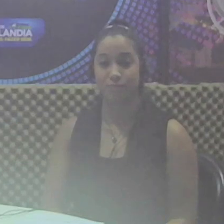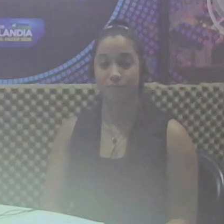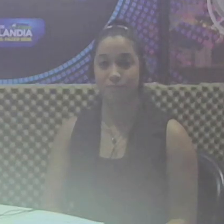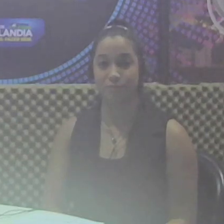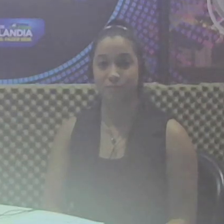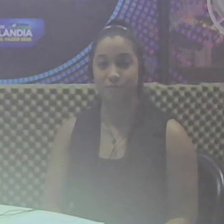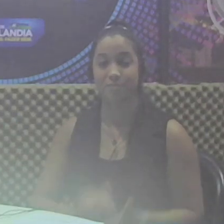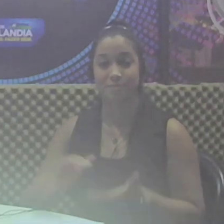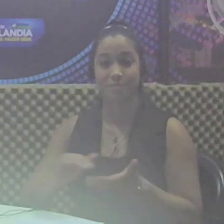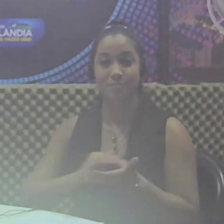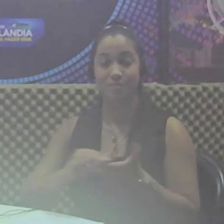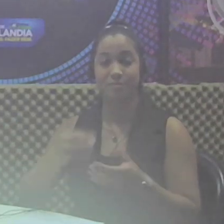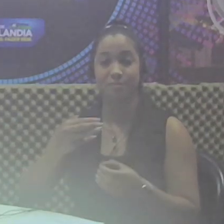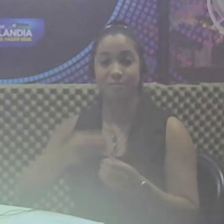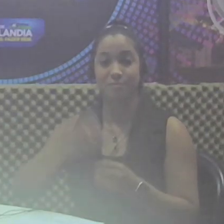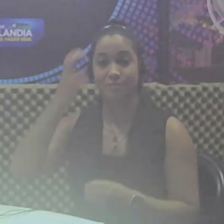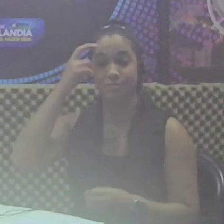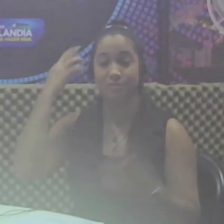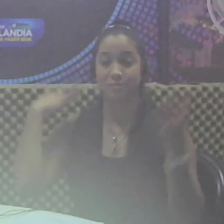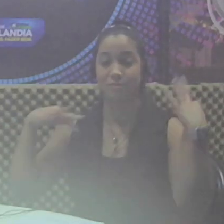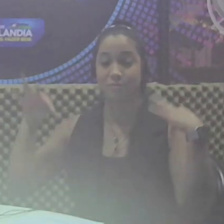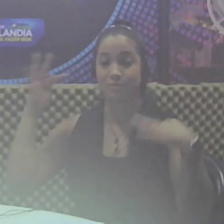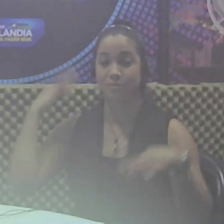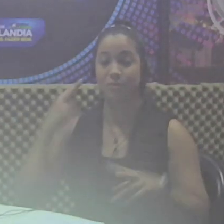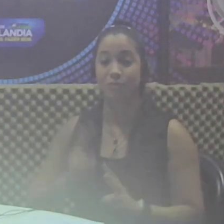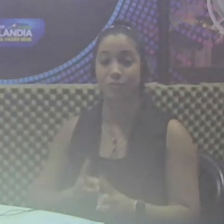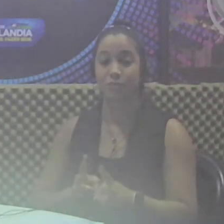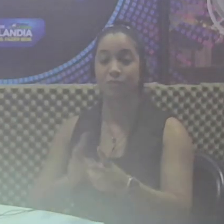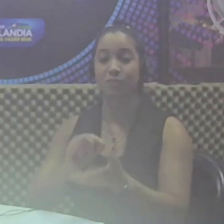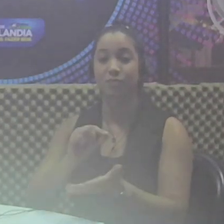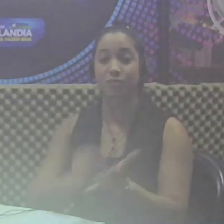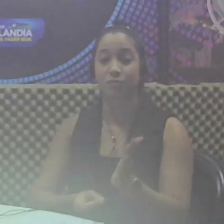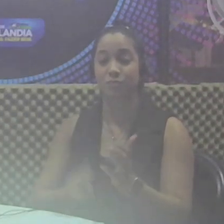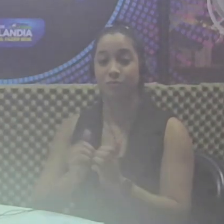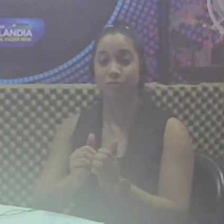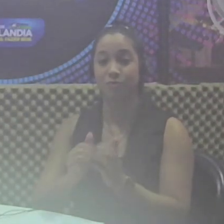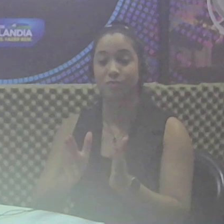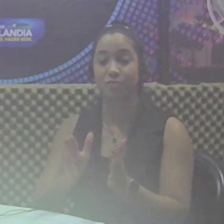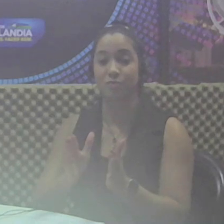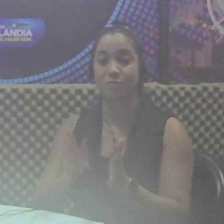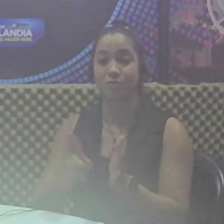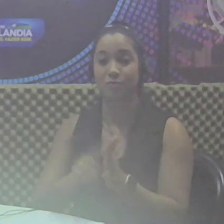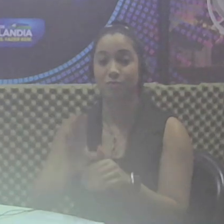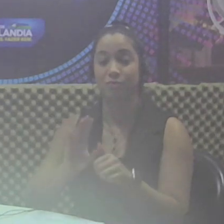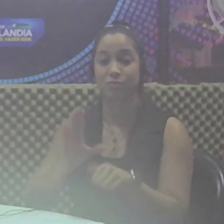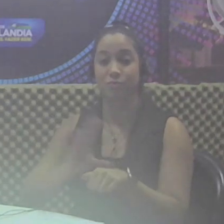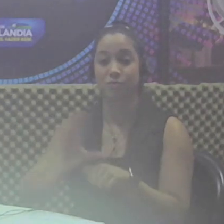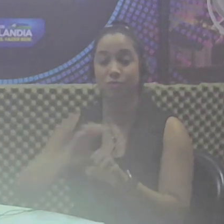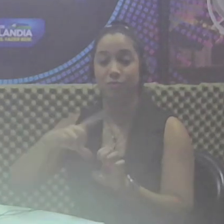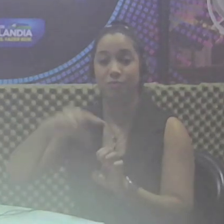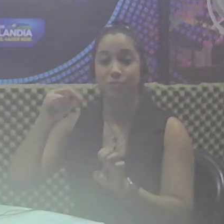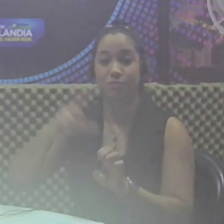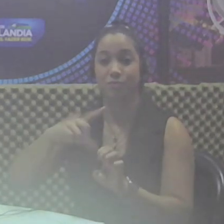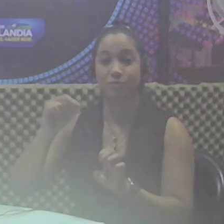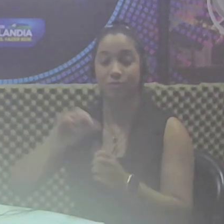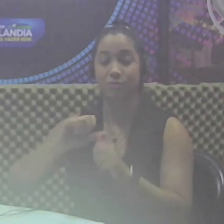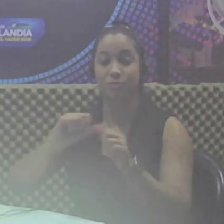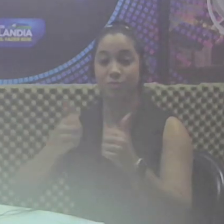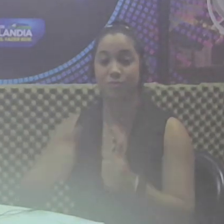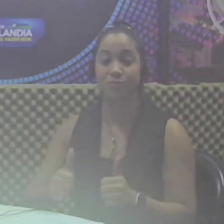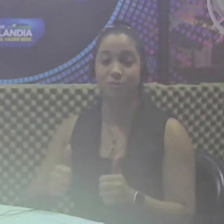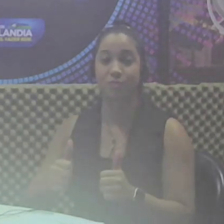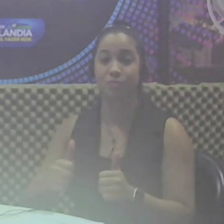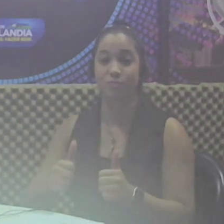A Secretaria Municipal de Cultura e Turismo continua com inscrições abertas para cursos de empreendedorismo para artesãos.